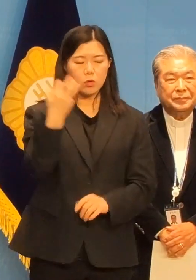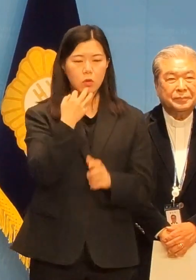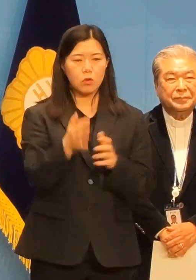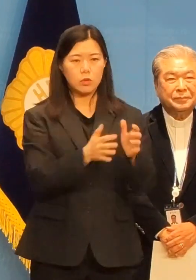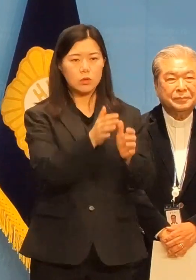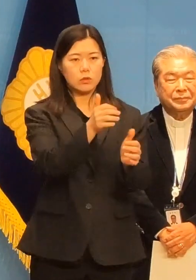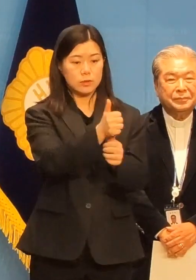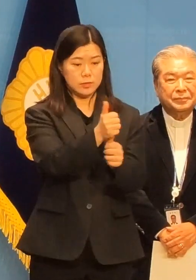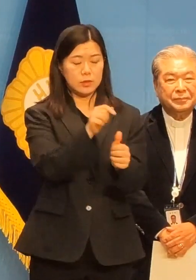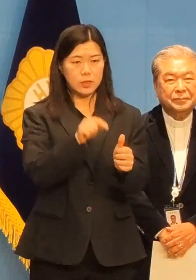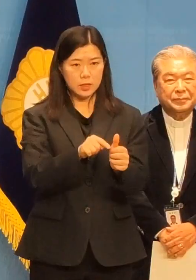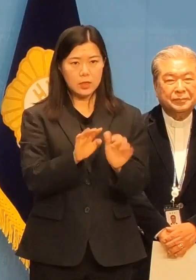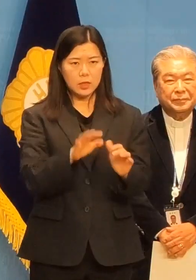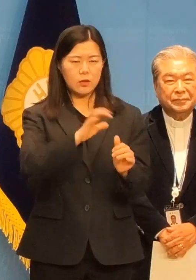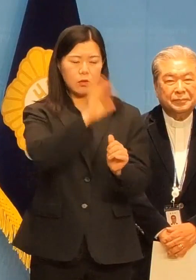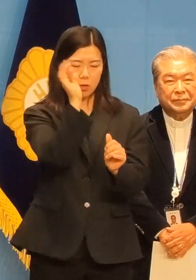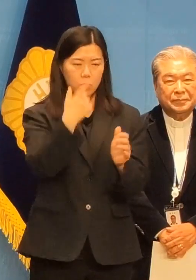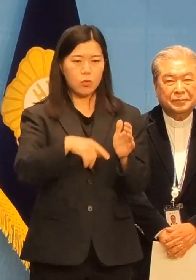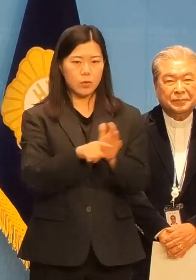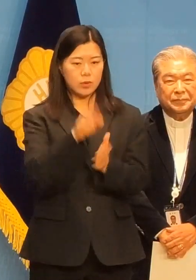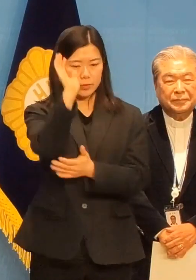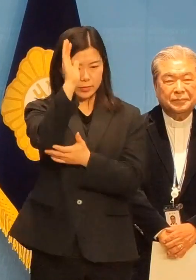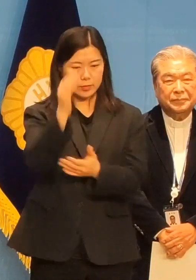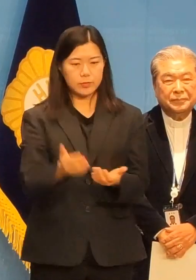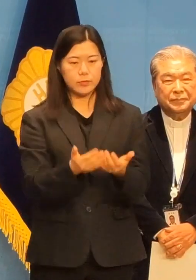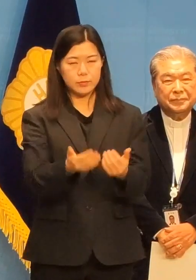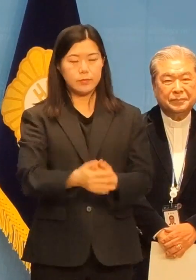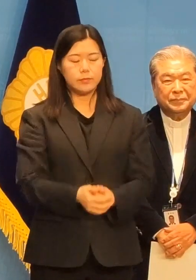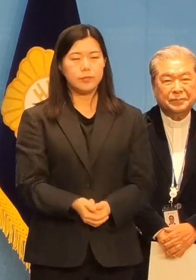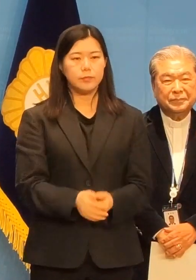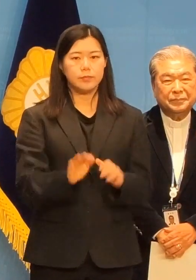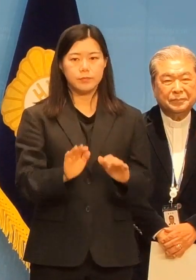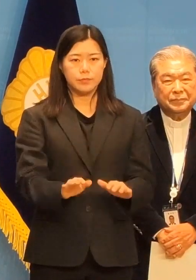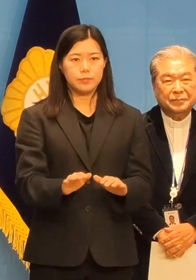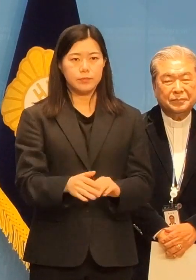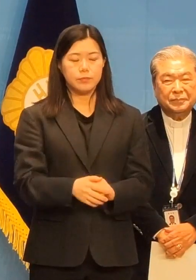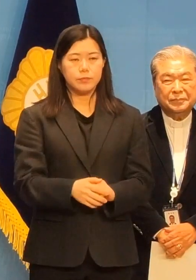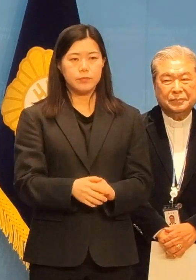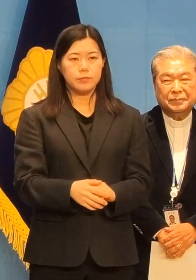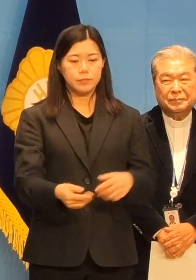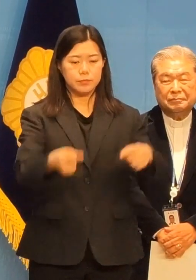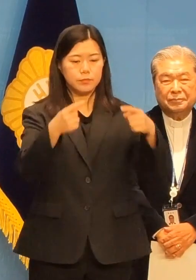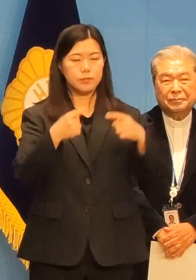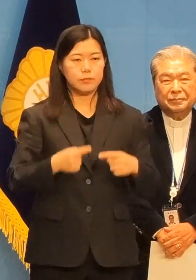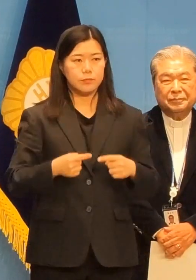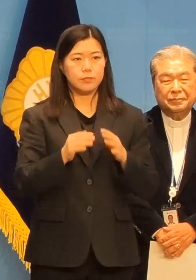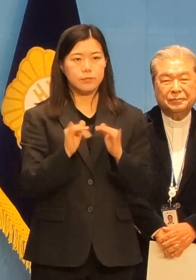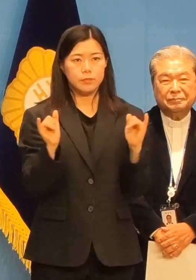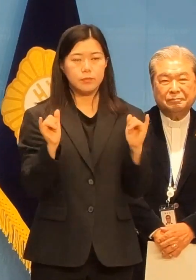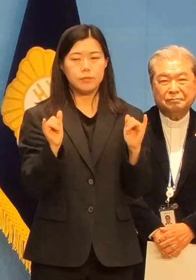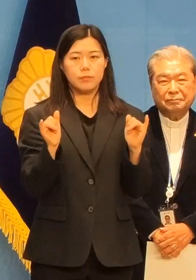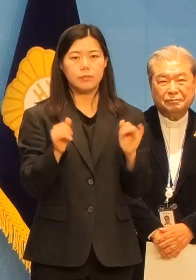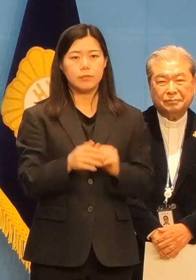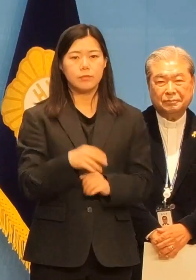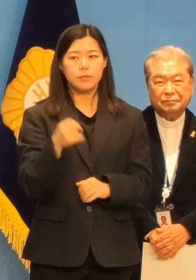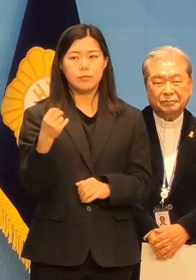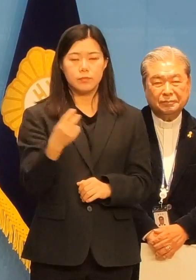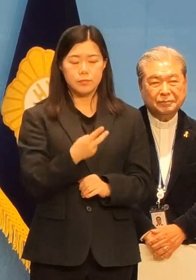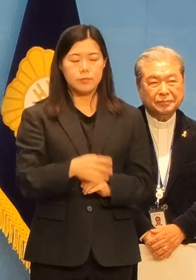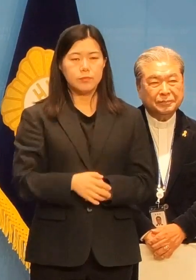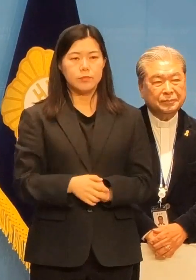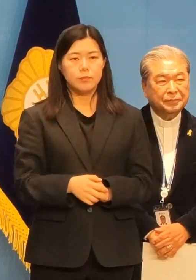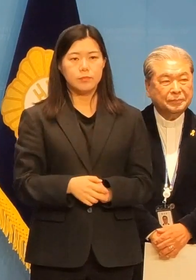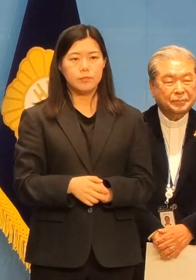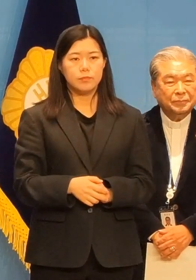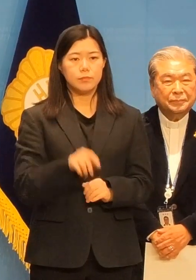촉구하는 이번 기자회견을 소개하게 됐습니다. 먼저 오늘 함께 참석을 해주신 분들 그리고 직접적으로